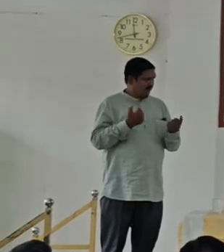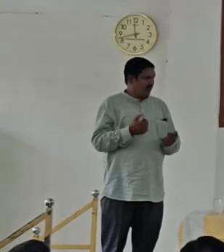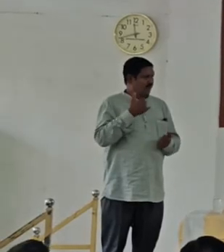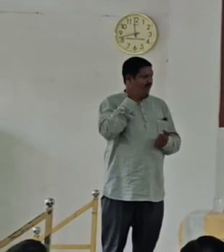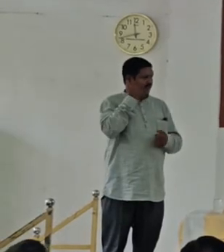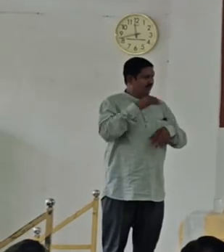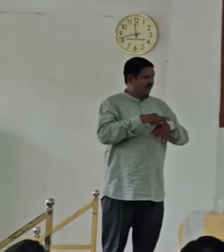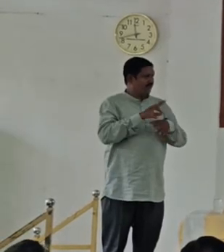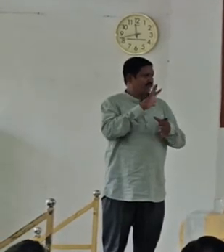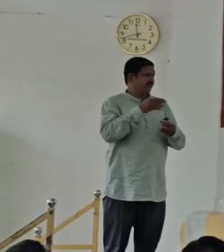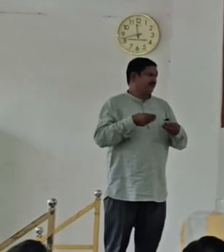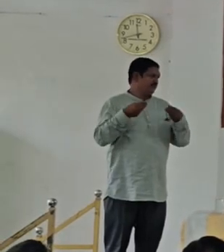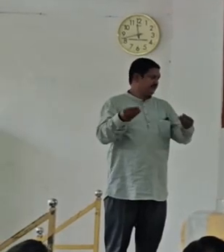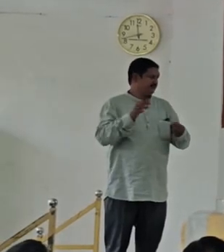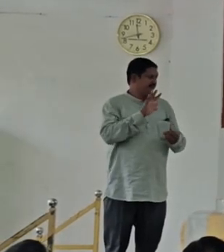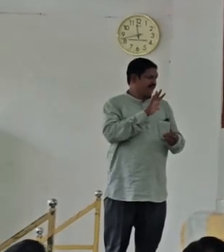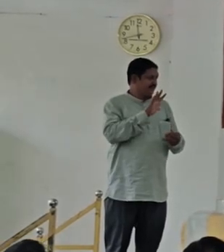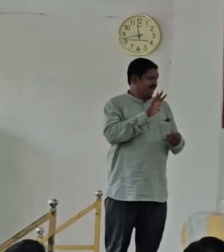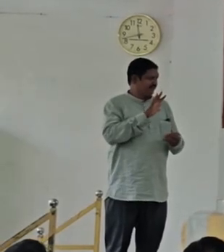జరుగుతుంది.